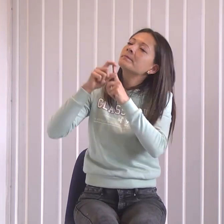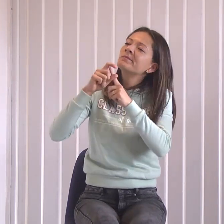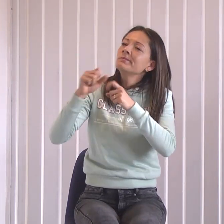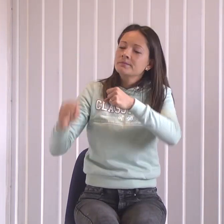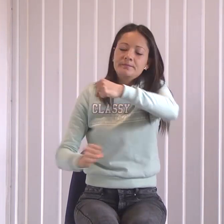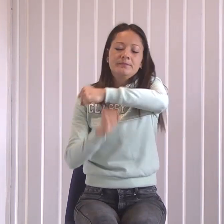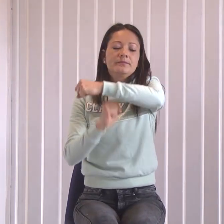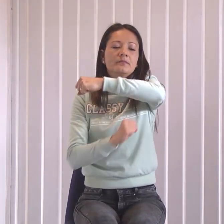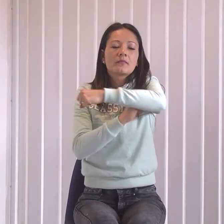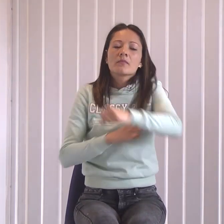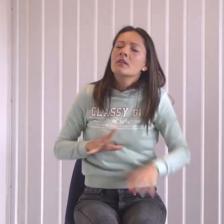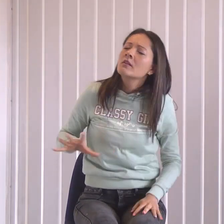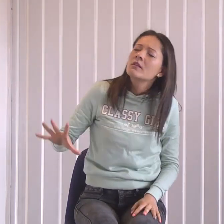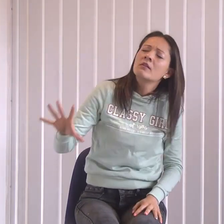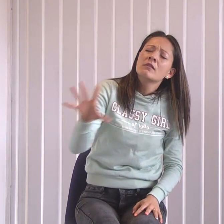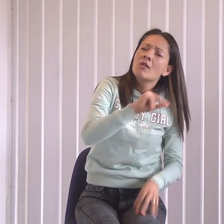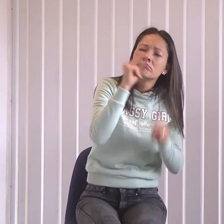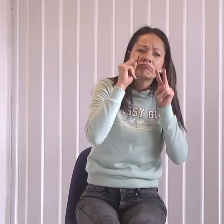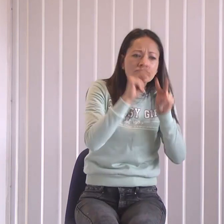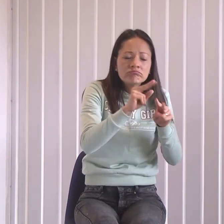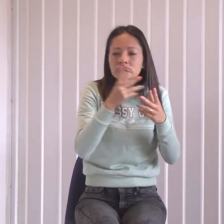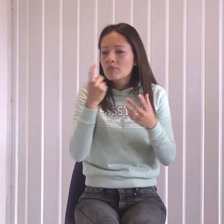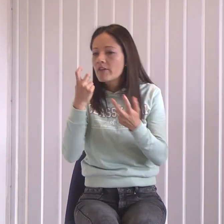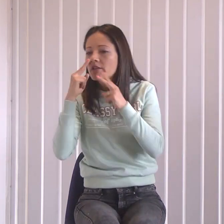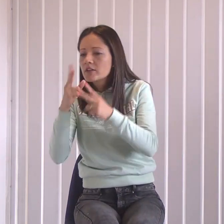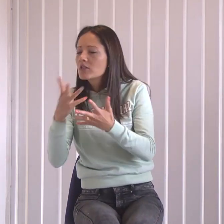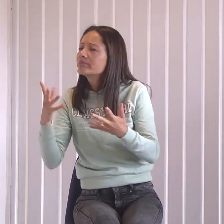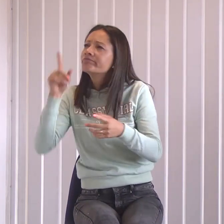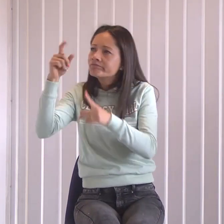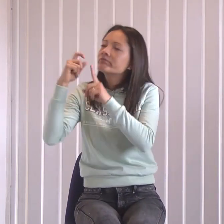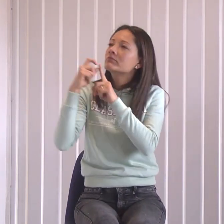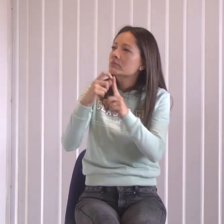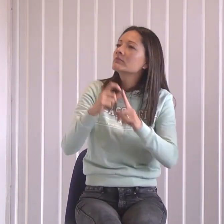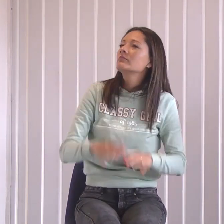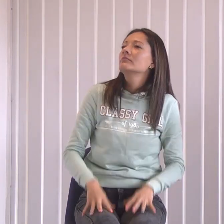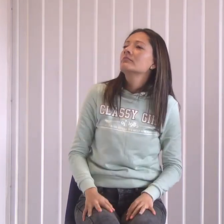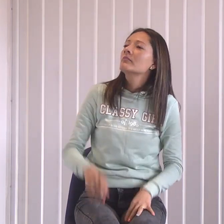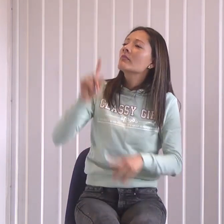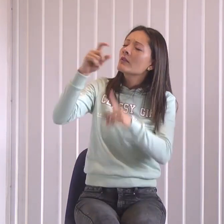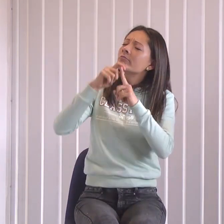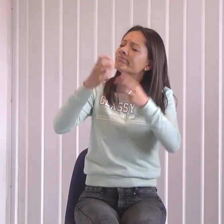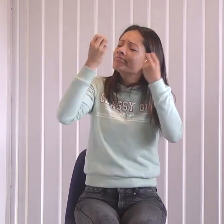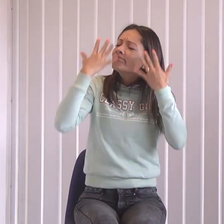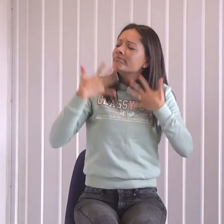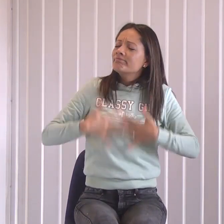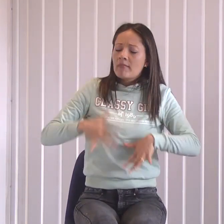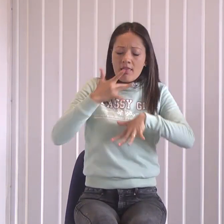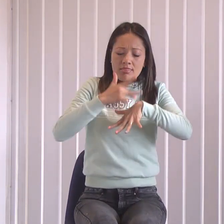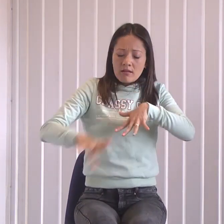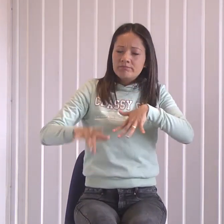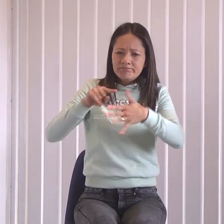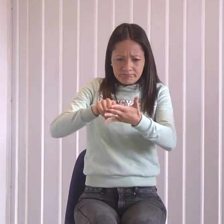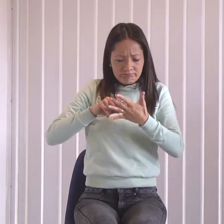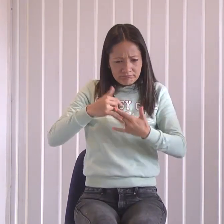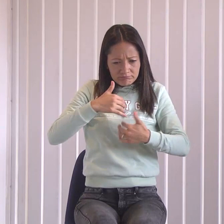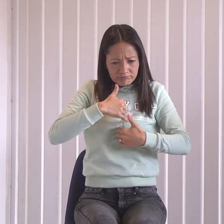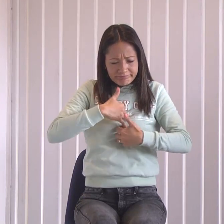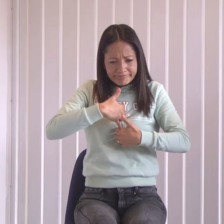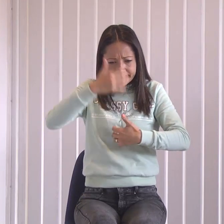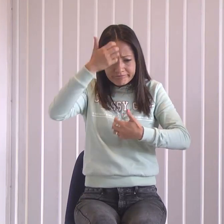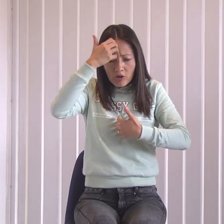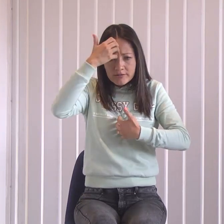todo lo creado, lo que vemos y lo que no vemos. Tu palabra, Señor, es la que nos desnuda y es la que nos muestra nuestra